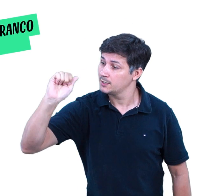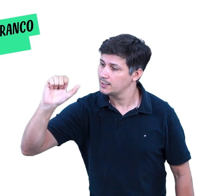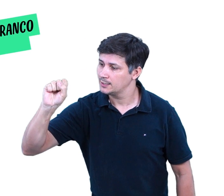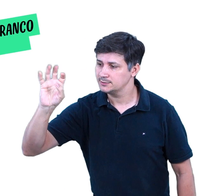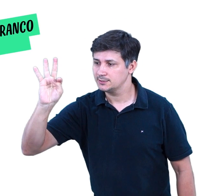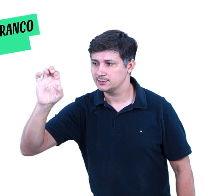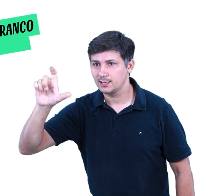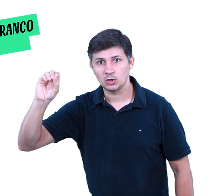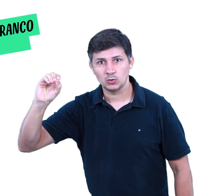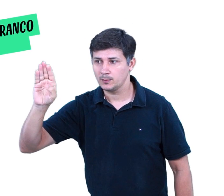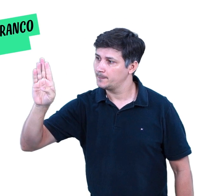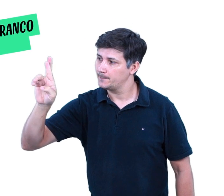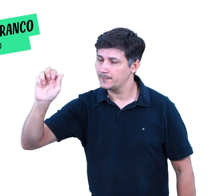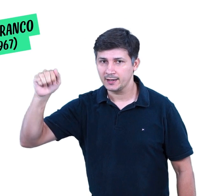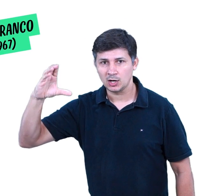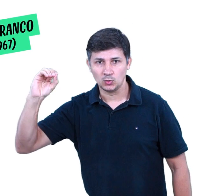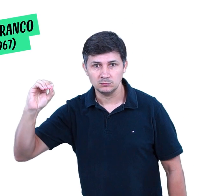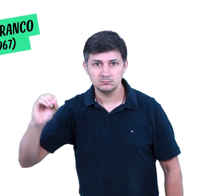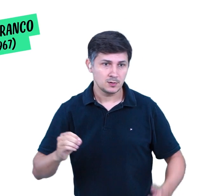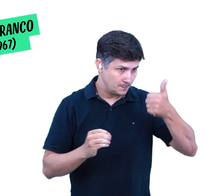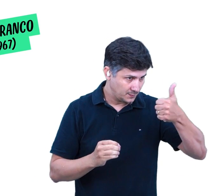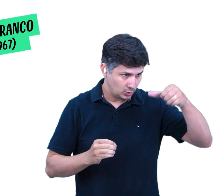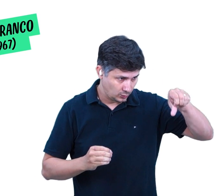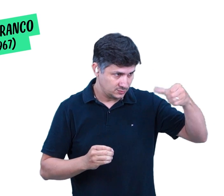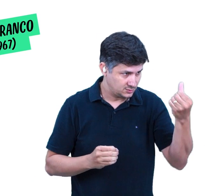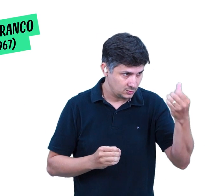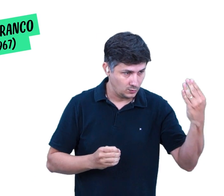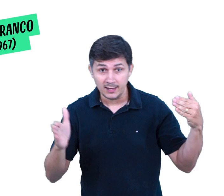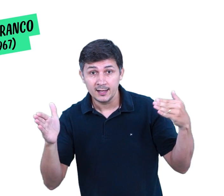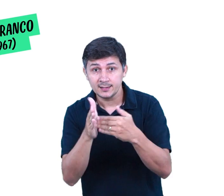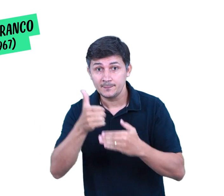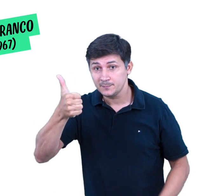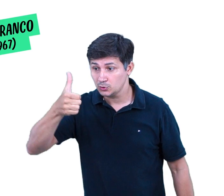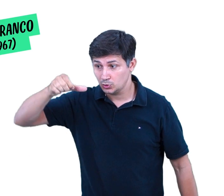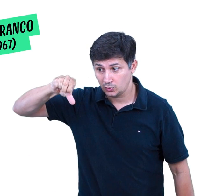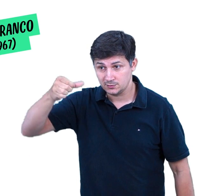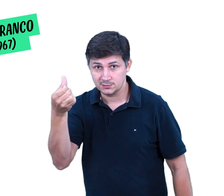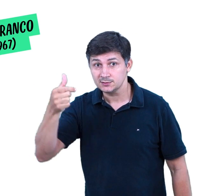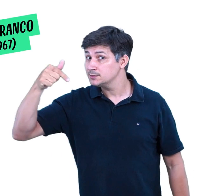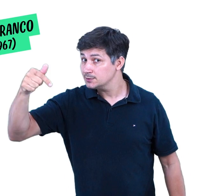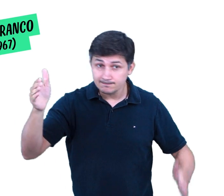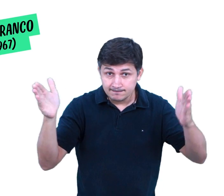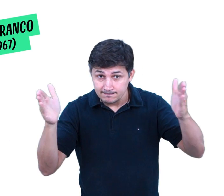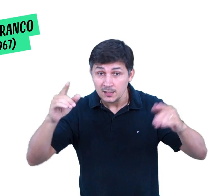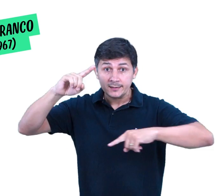Castelo Branco, que governou de 1964 a 1967, logo após os